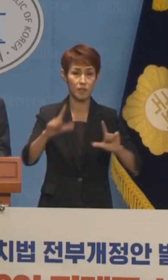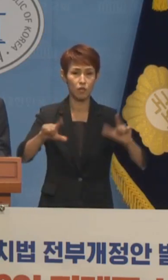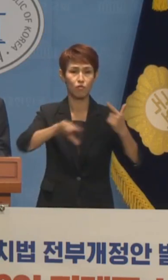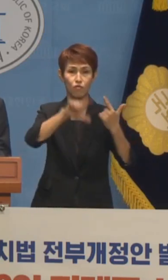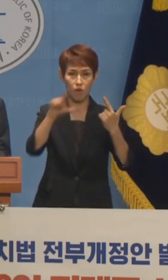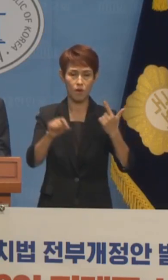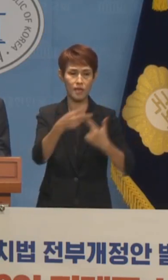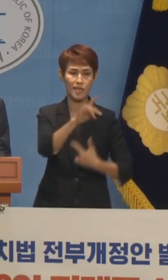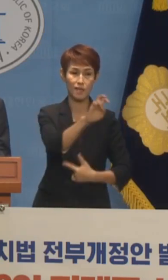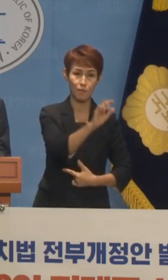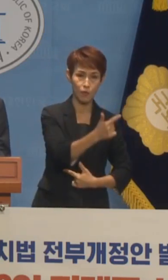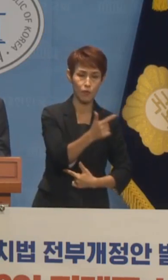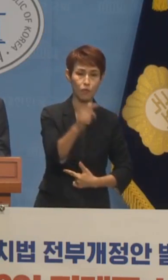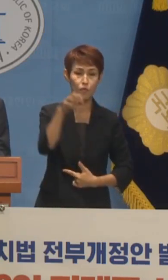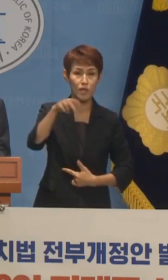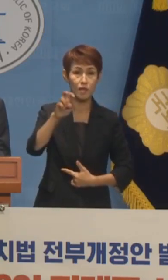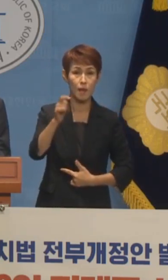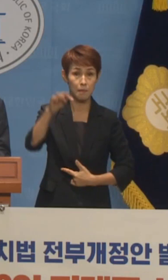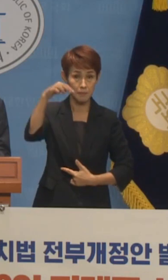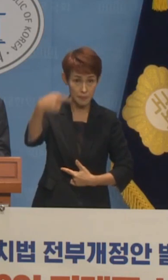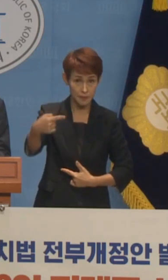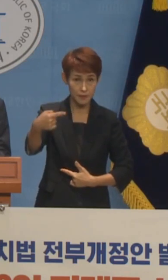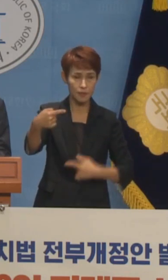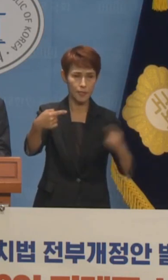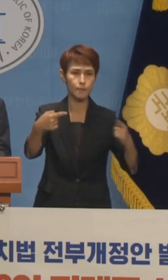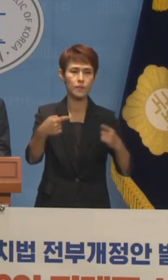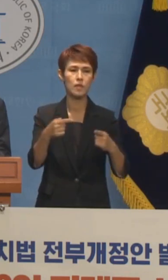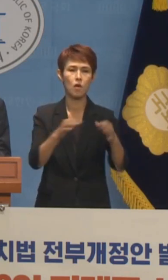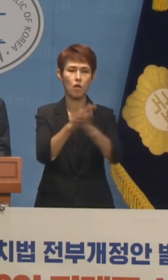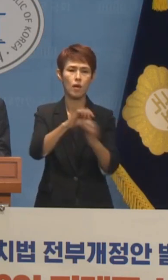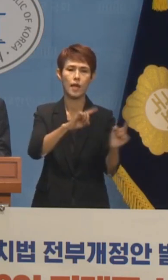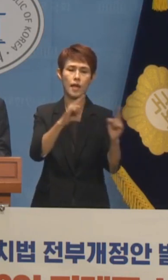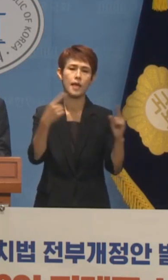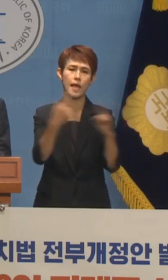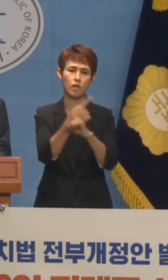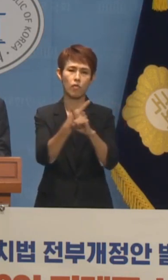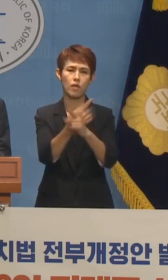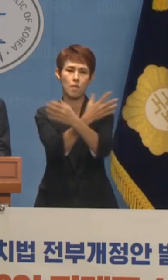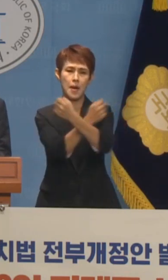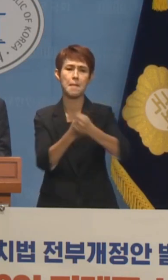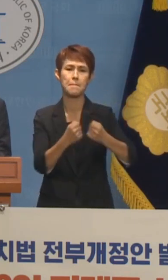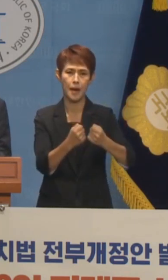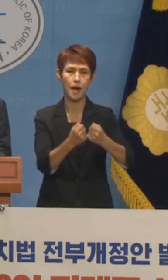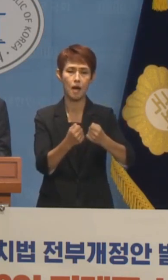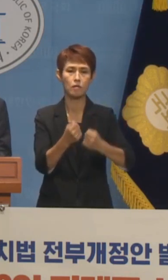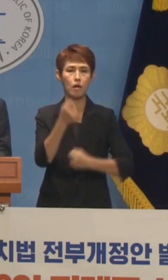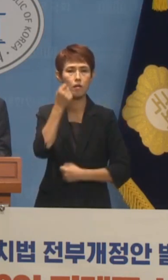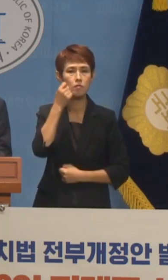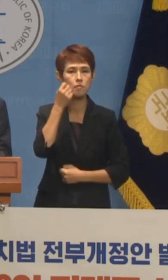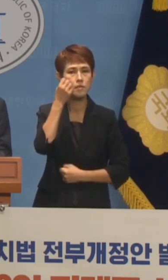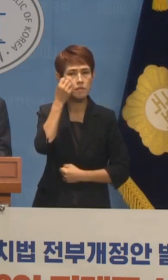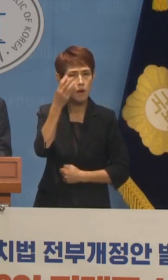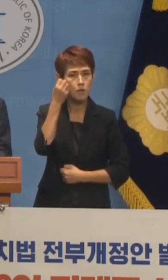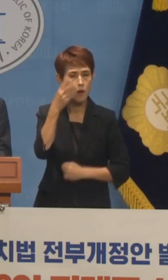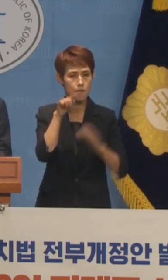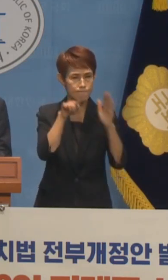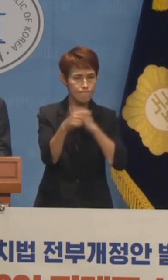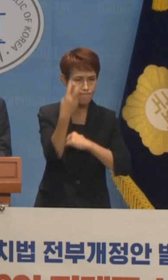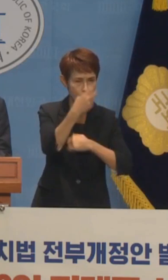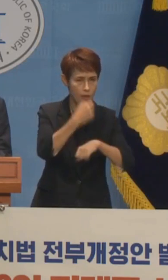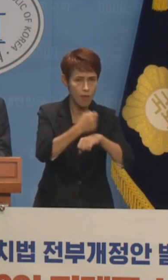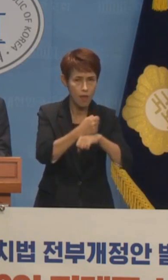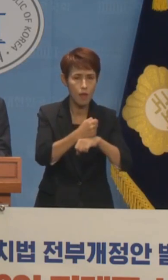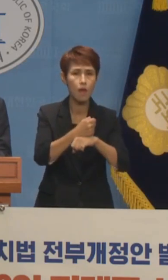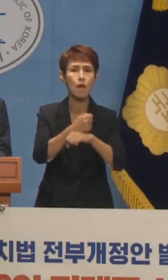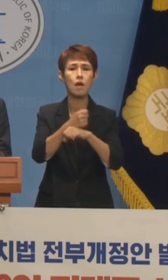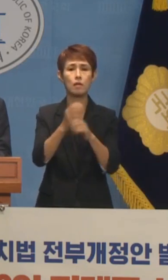및 유메와 경영 개선 협약을 체결하고도 분기별 이행 점검을 시행하였습니다 그러나